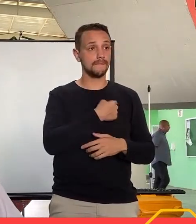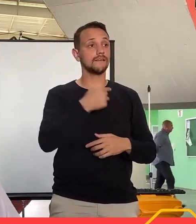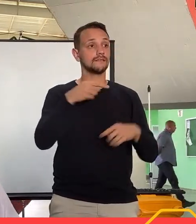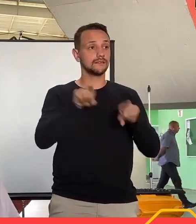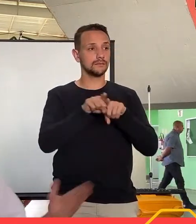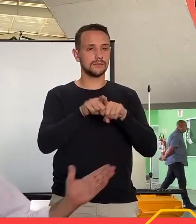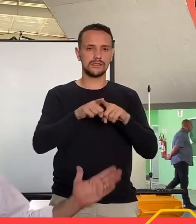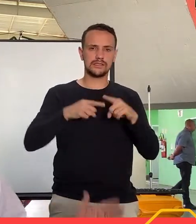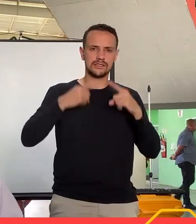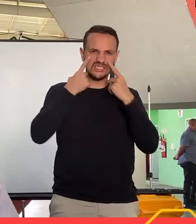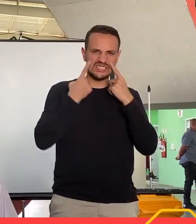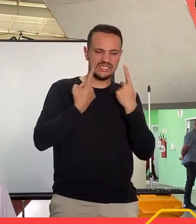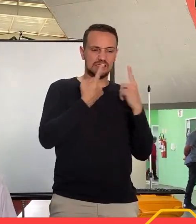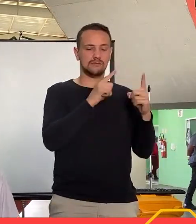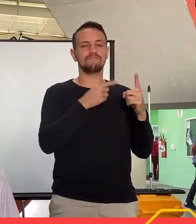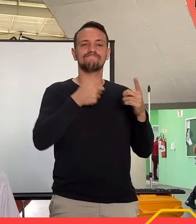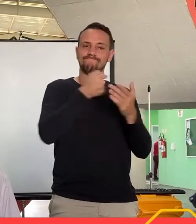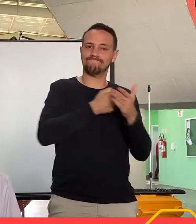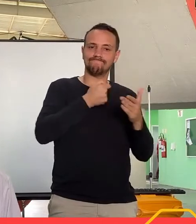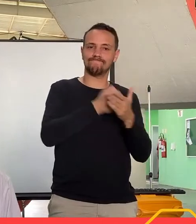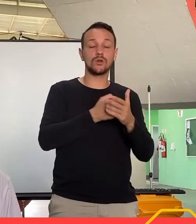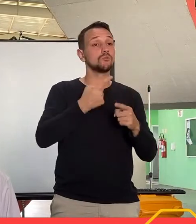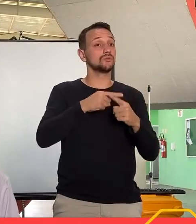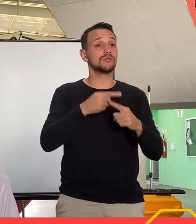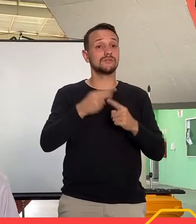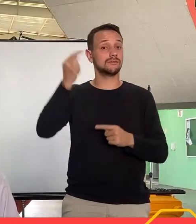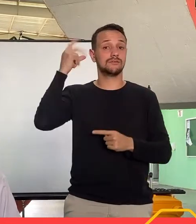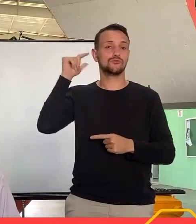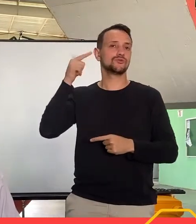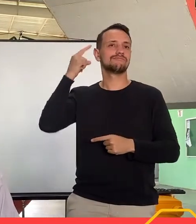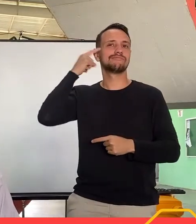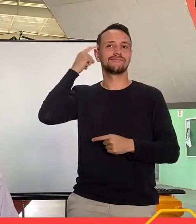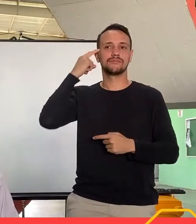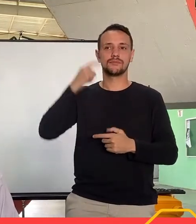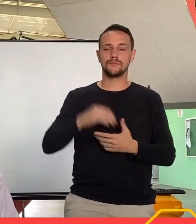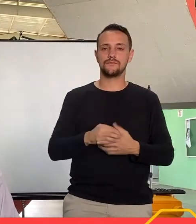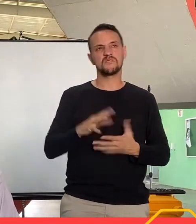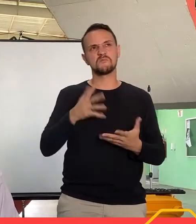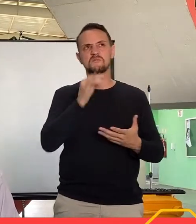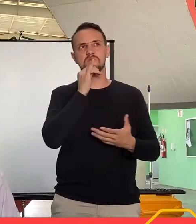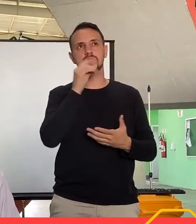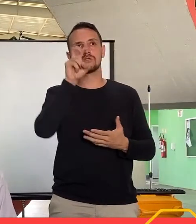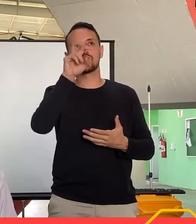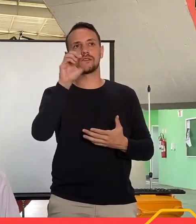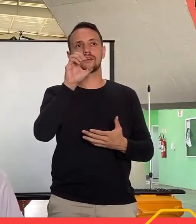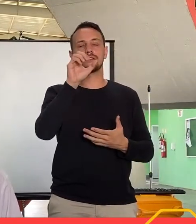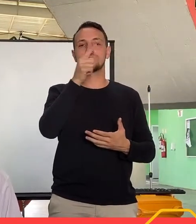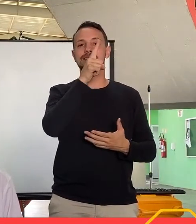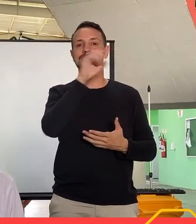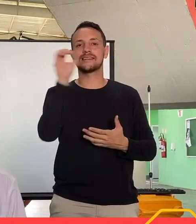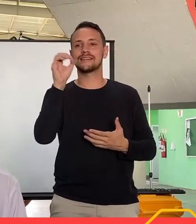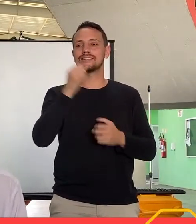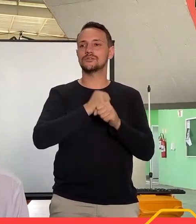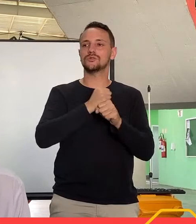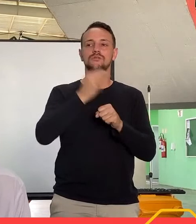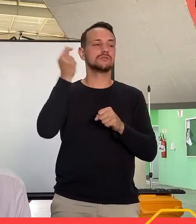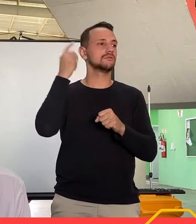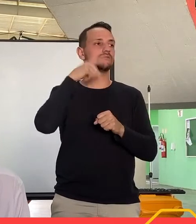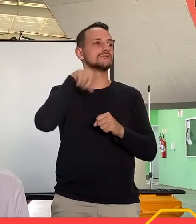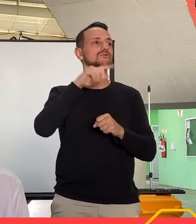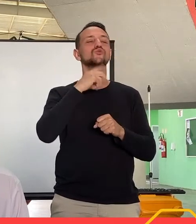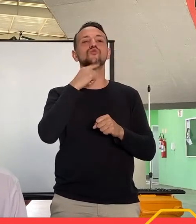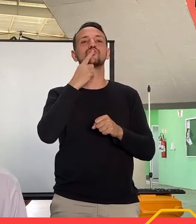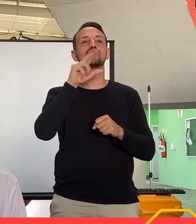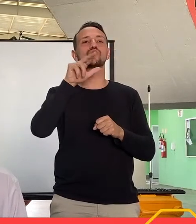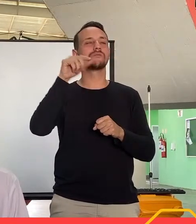desafio adicional que não existia, não estava nas nossas cabeças 50, 100 anos atrás. Ninguém imaginava que